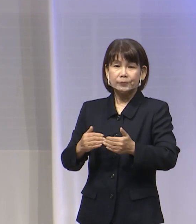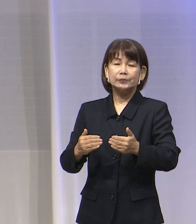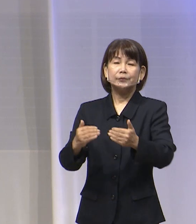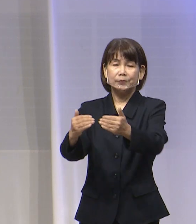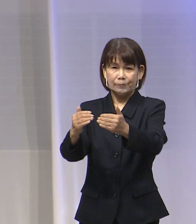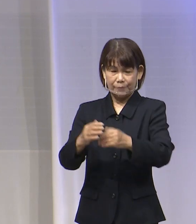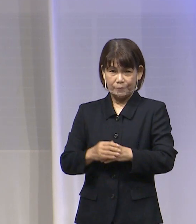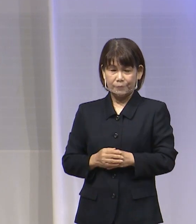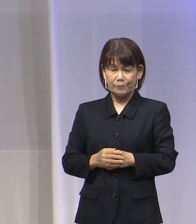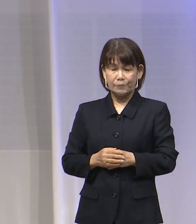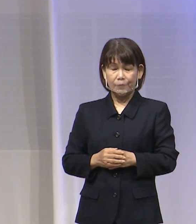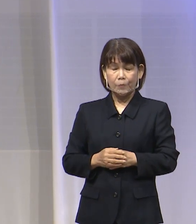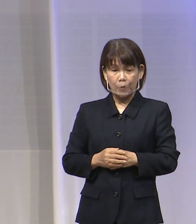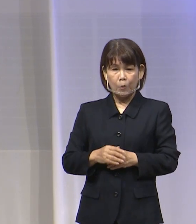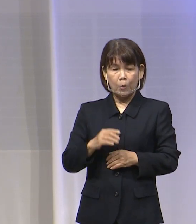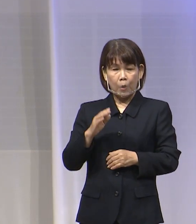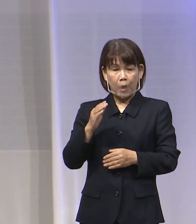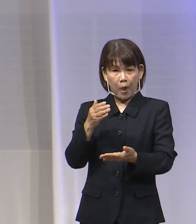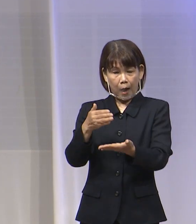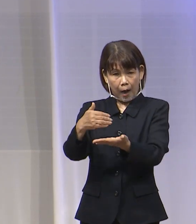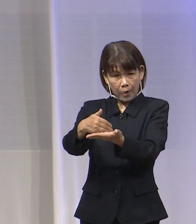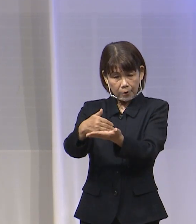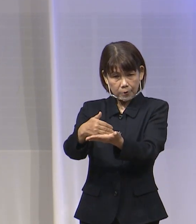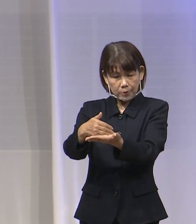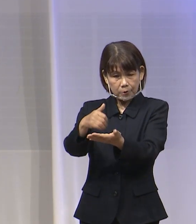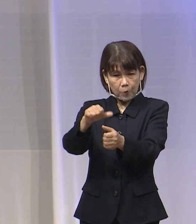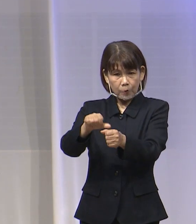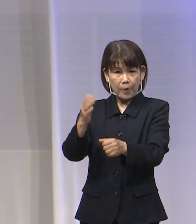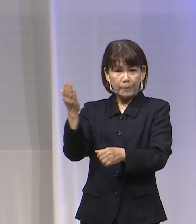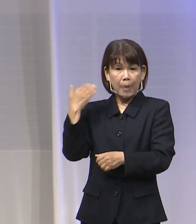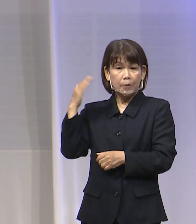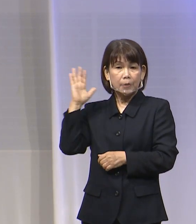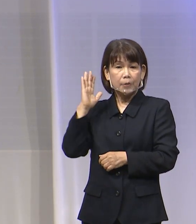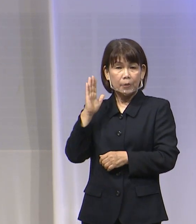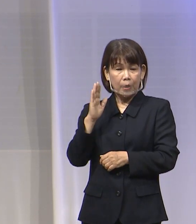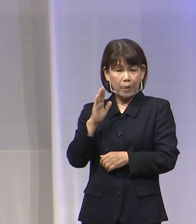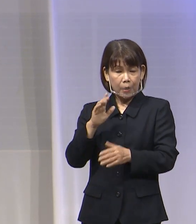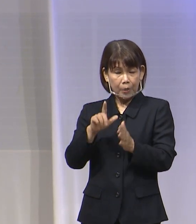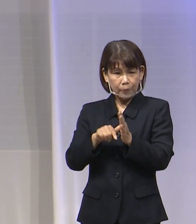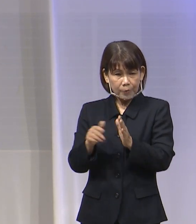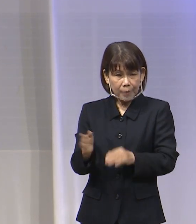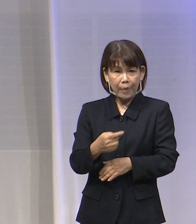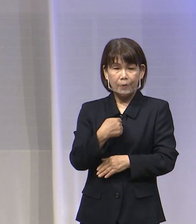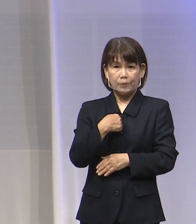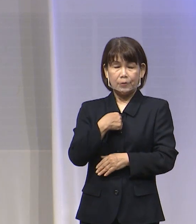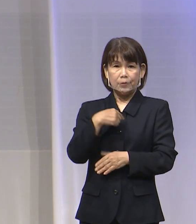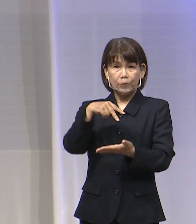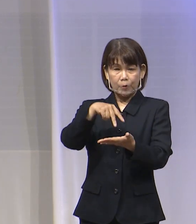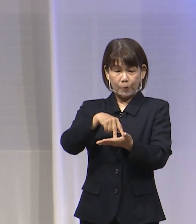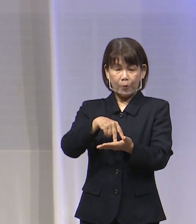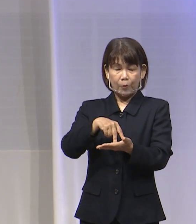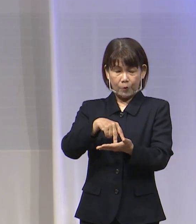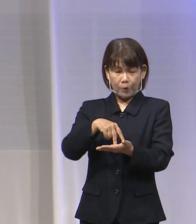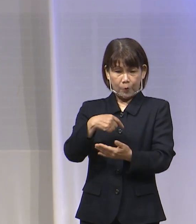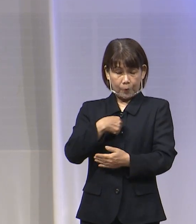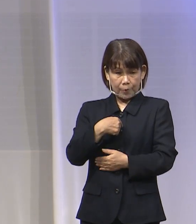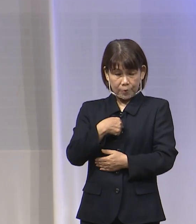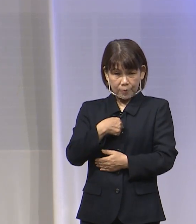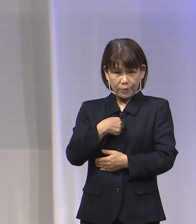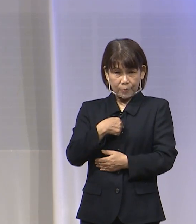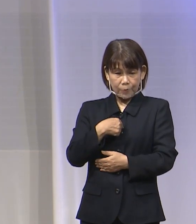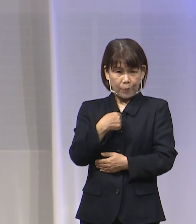5年前に聞いたときから私にとっても私の中の心の